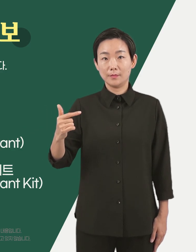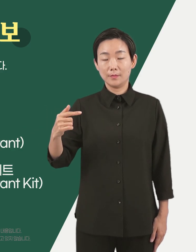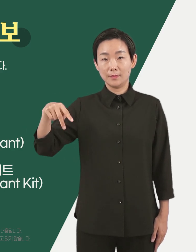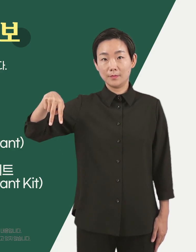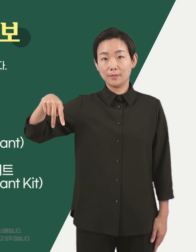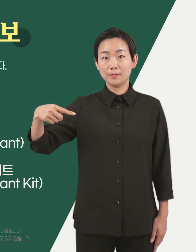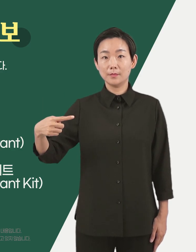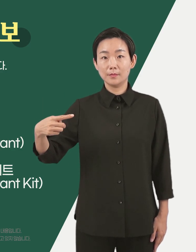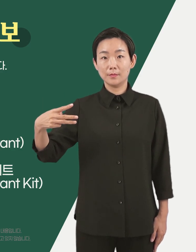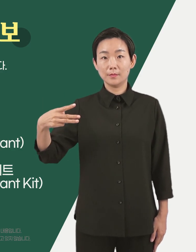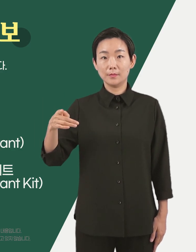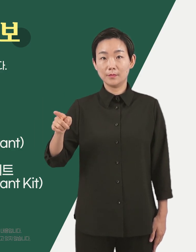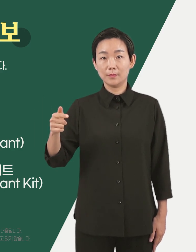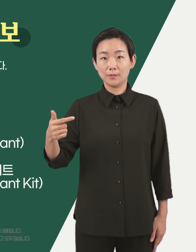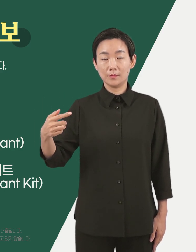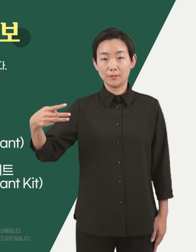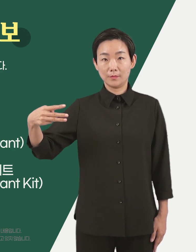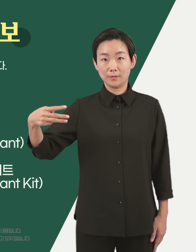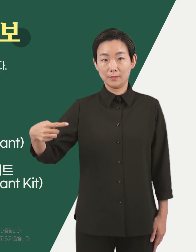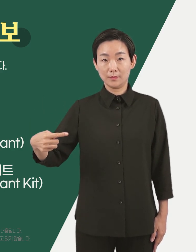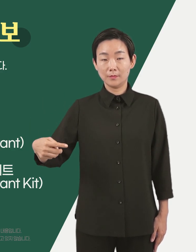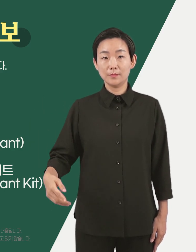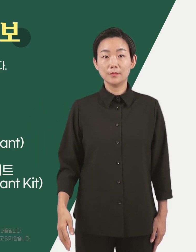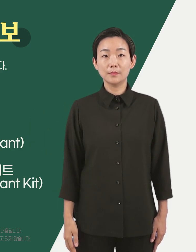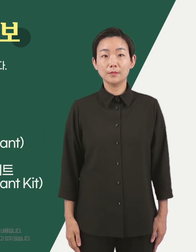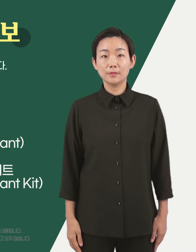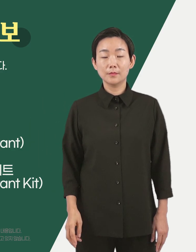업체명 한국노슈진단.